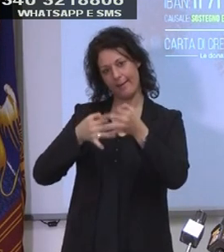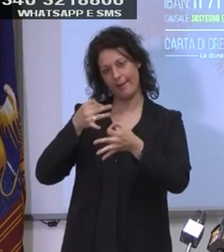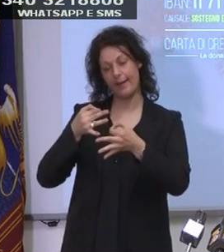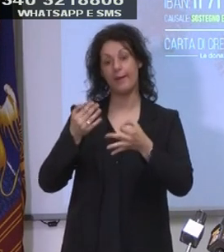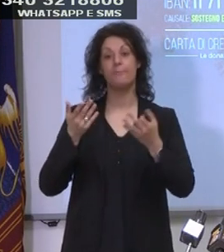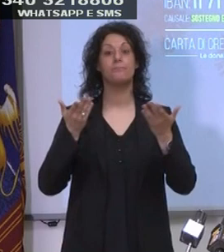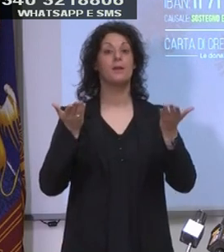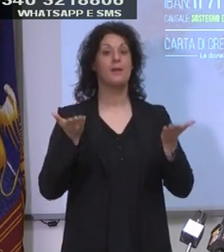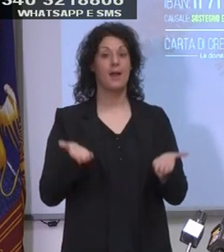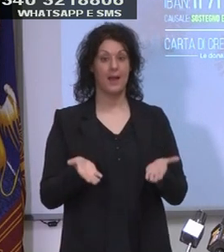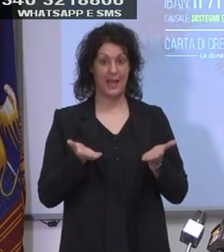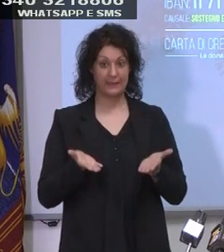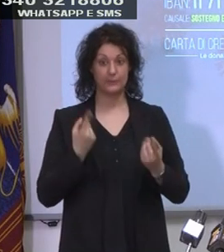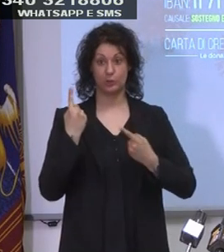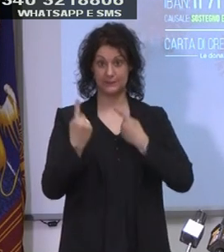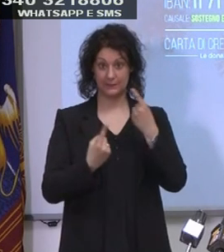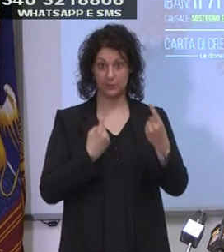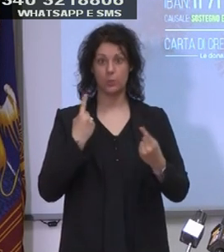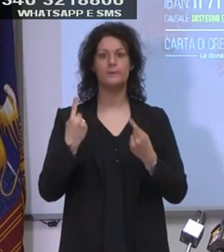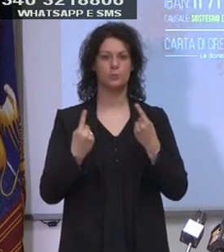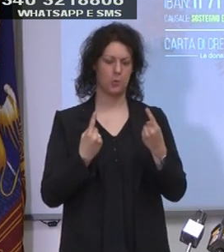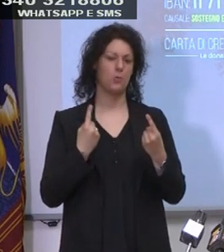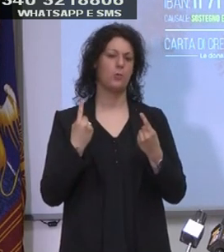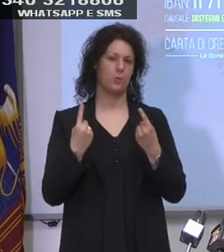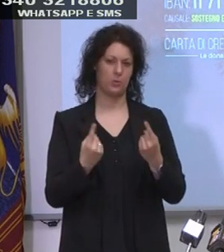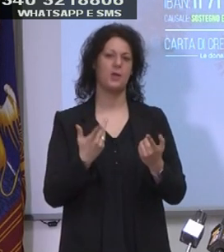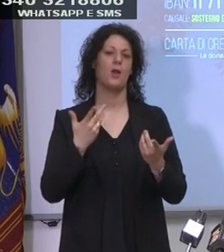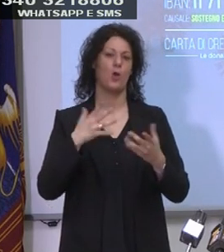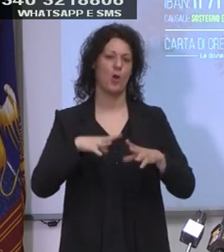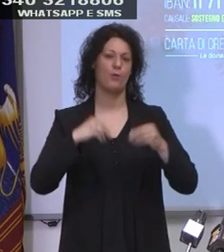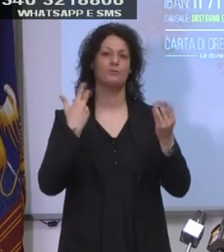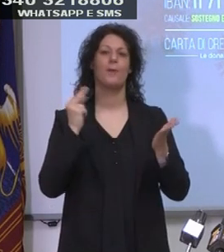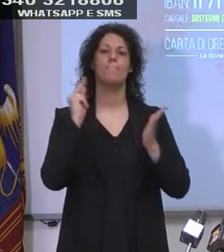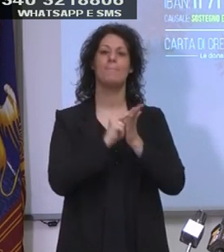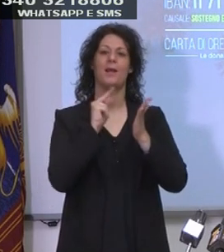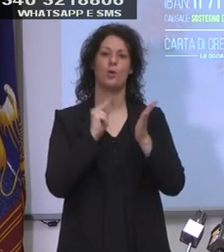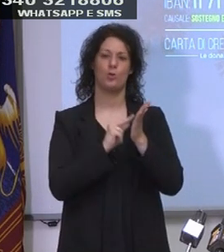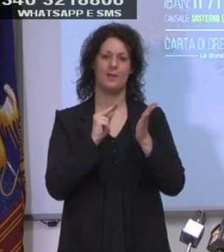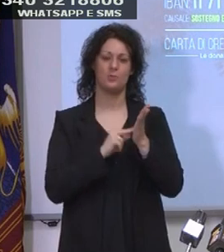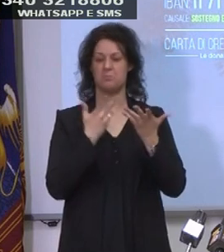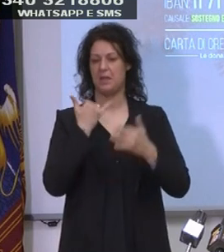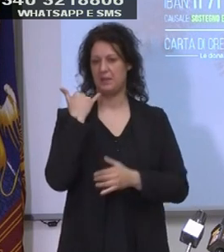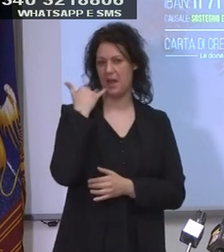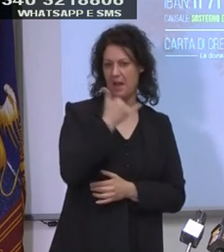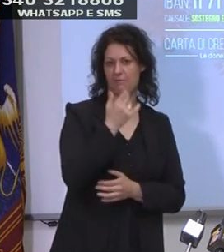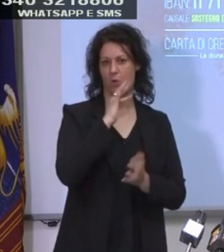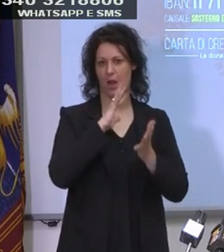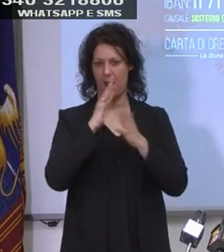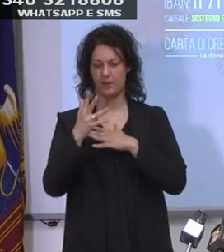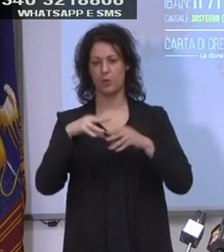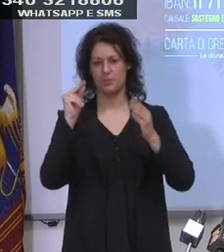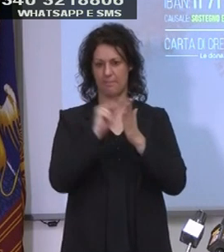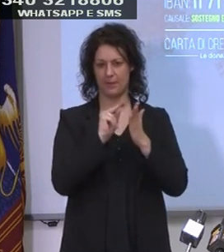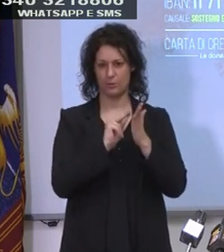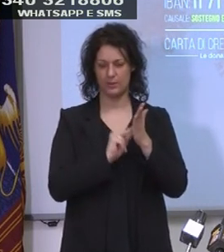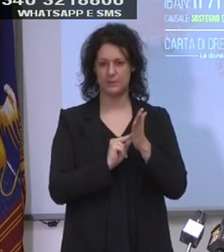Mi dicono che insomma le situazioni sono abbastanza rientrate, quindi ci sono le prenotazioni, tramite prenotazione, telefonate e quant'altro, e dovrebbero